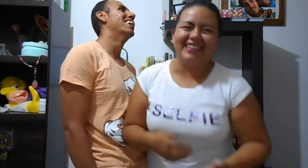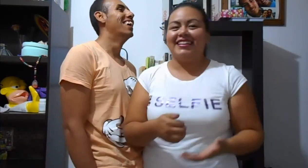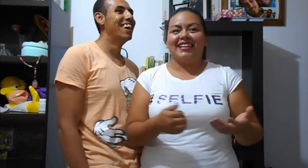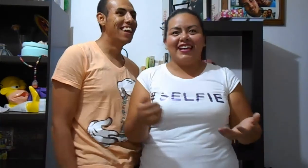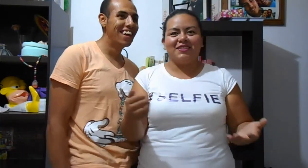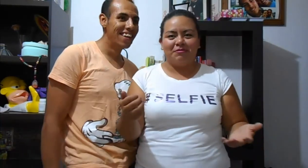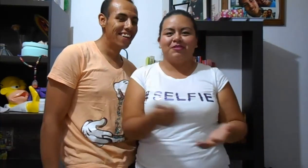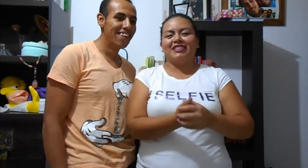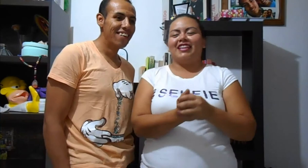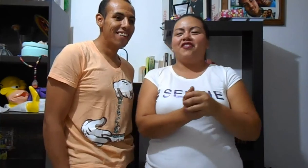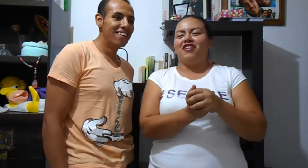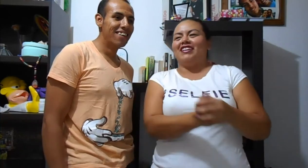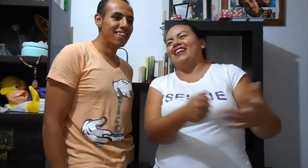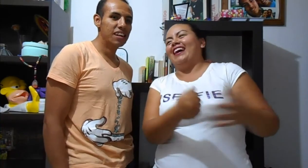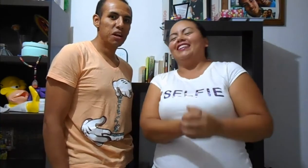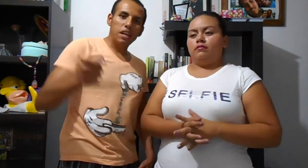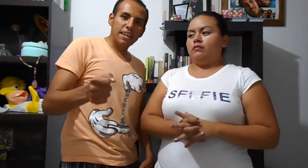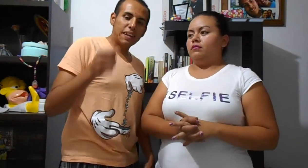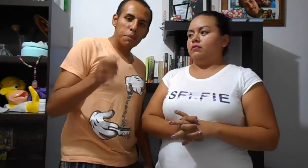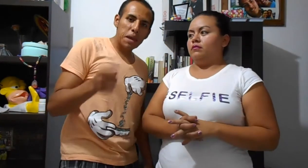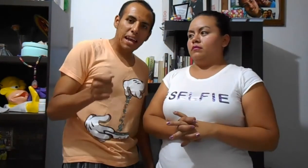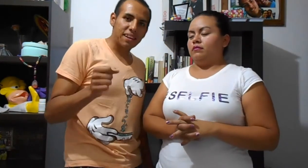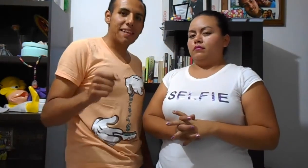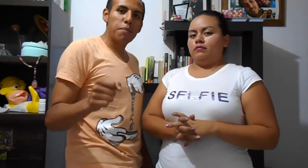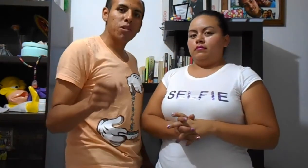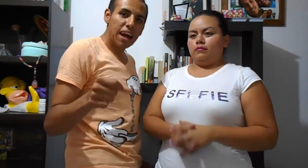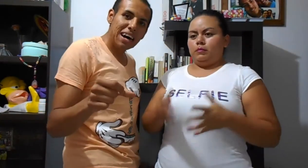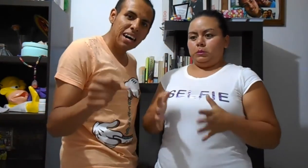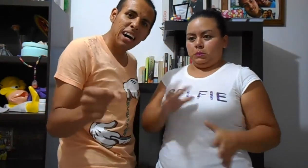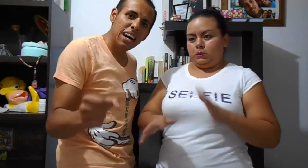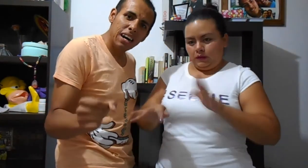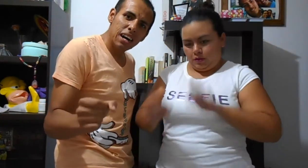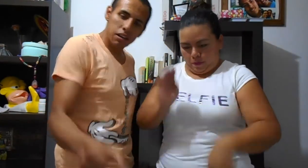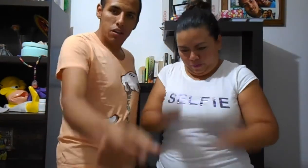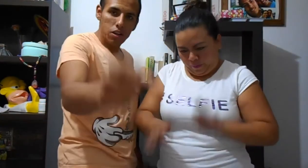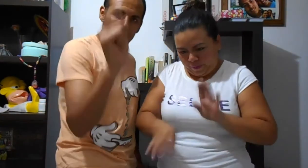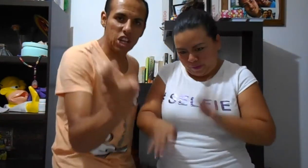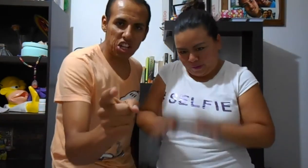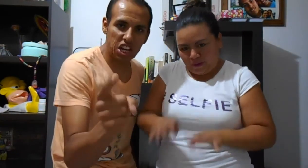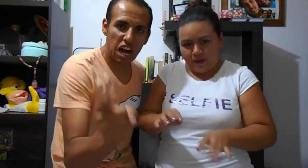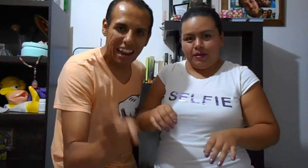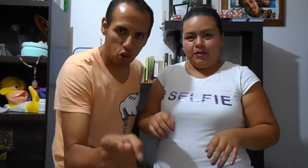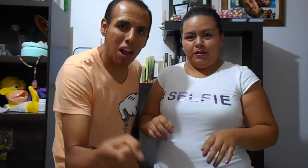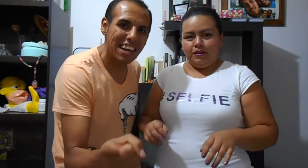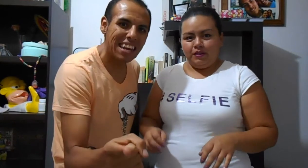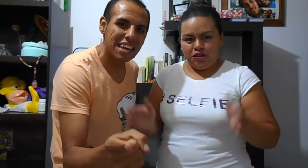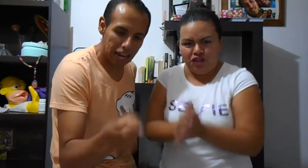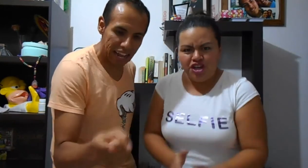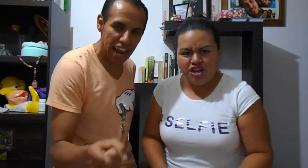Ya sé, somos unos retadores. Y también retamos a... Jessica Carzoli, Sí.